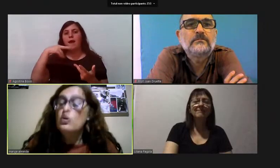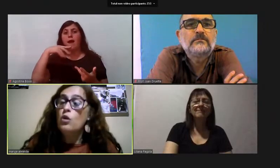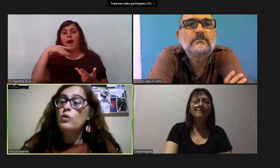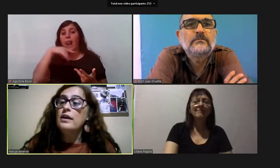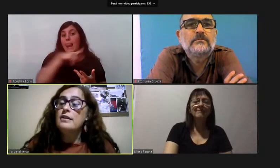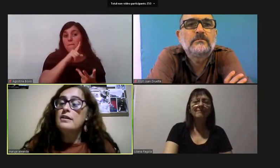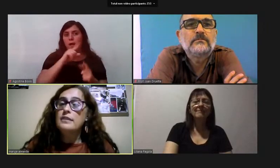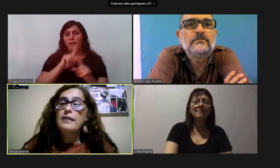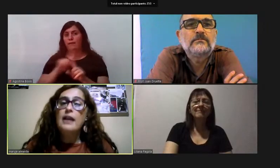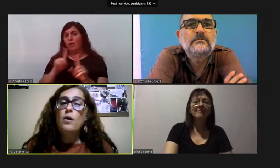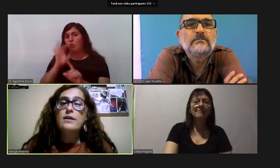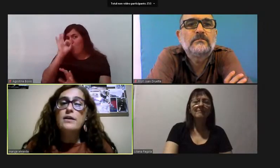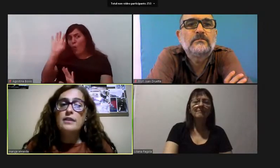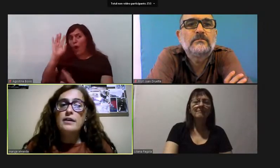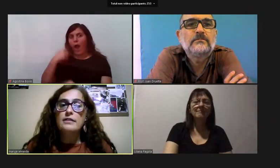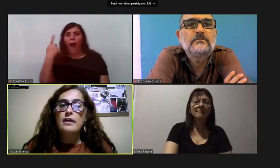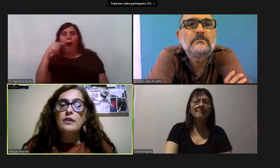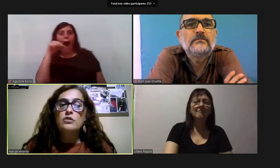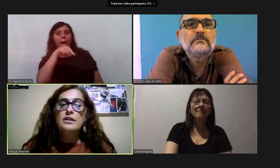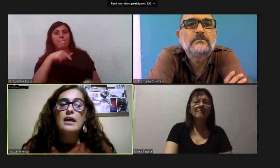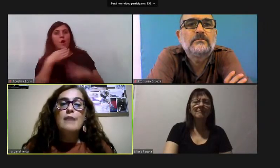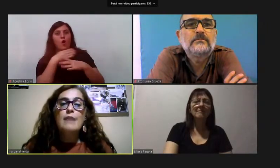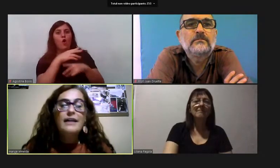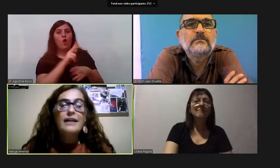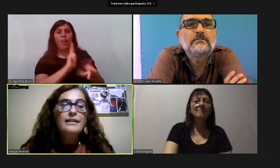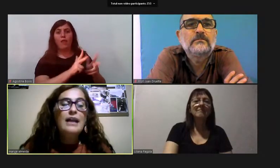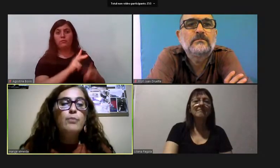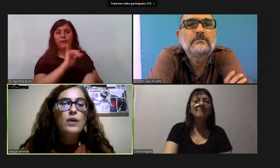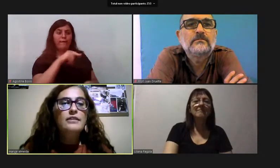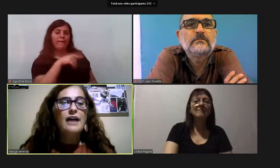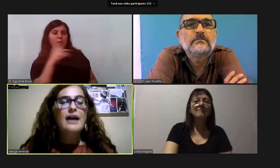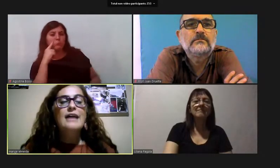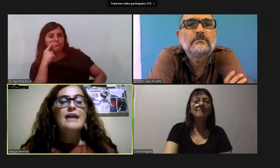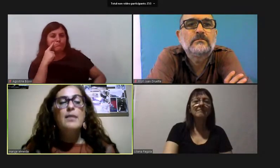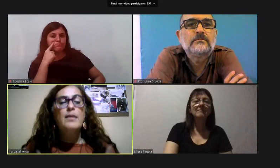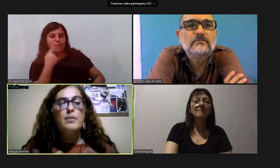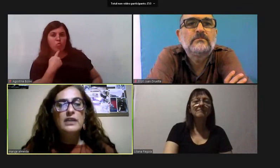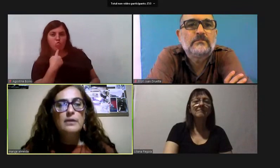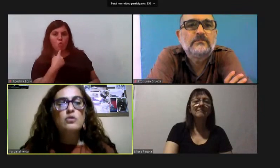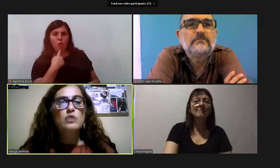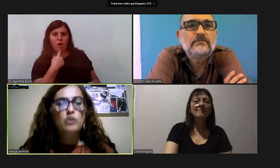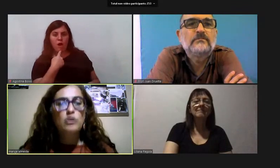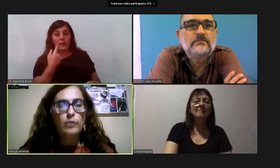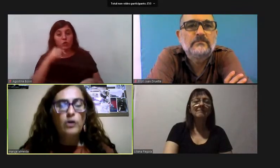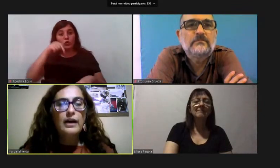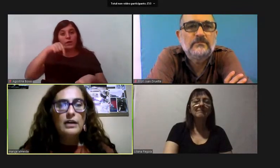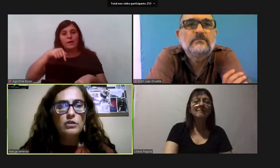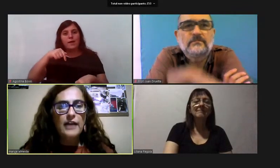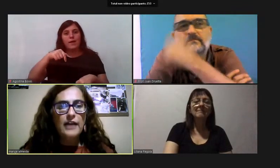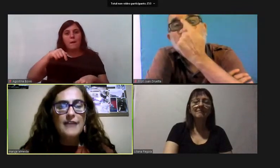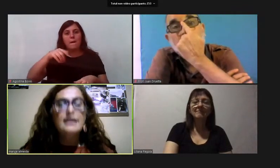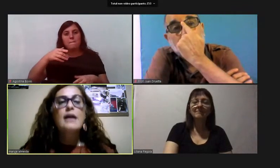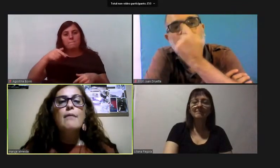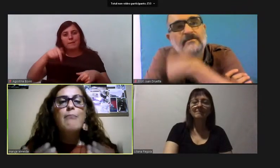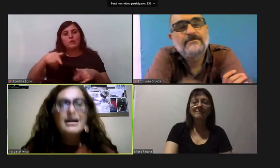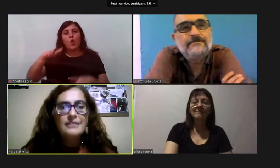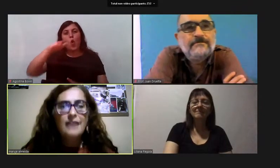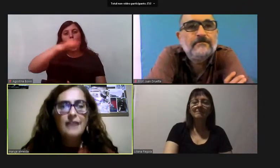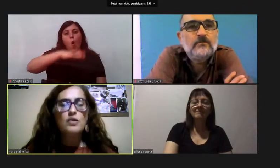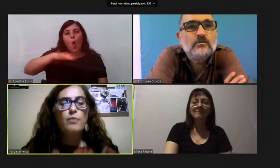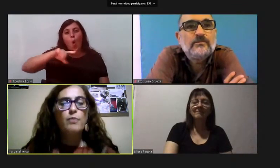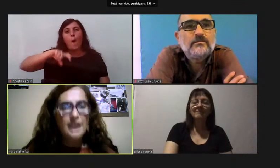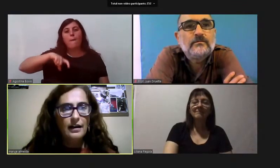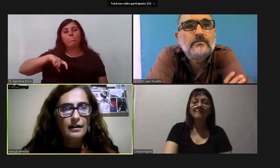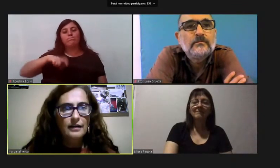sí se nos ocurre decir de la lengua de señas. Entonces, parte de la apuesta de la perspectiva socioantropológica de la sordera es basta